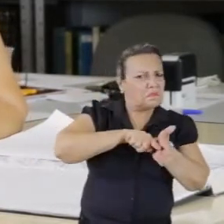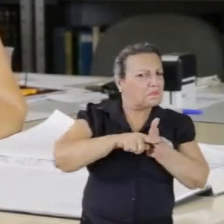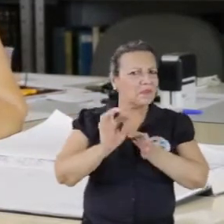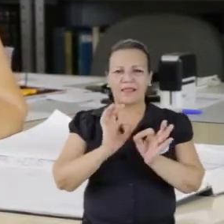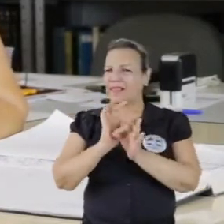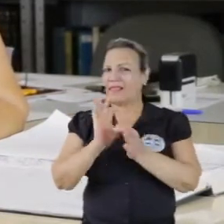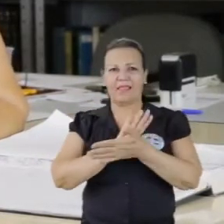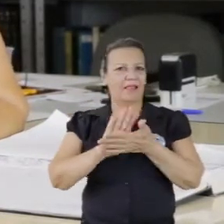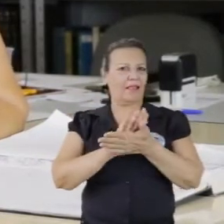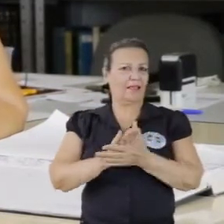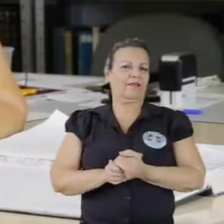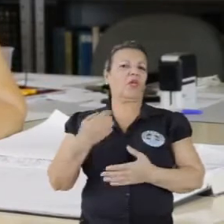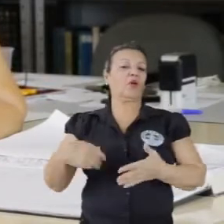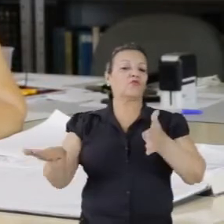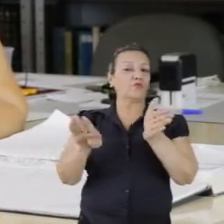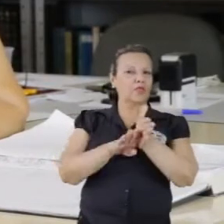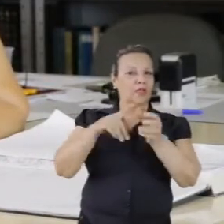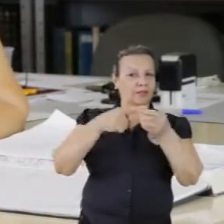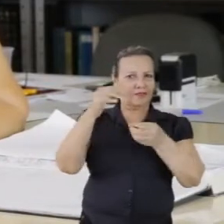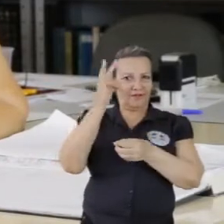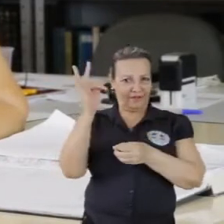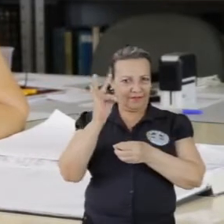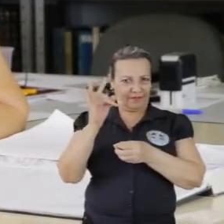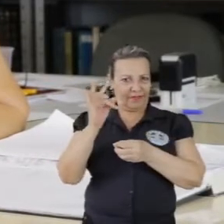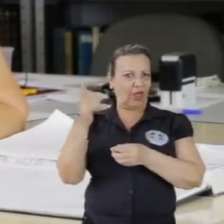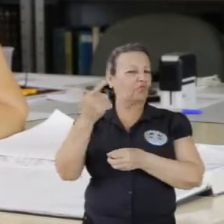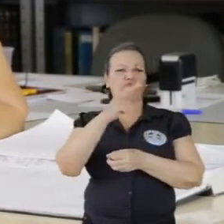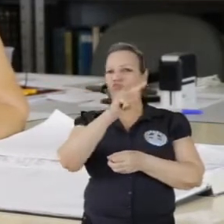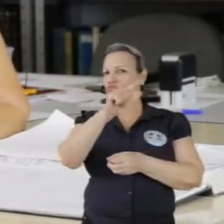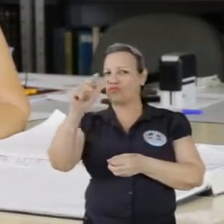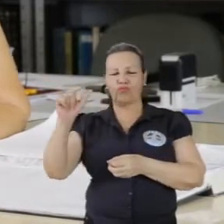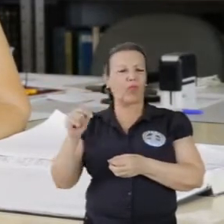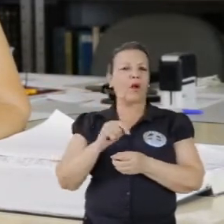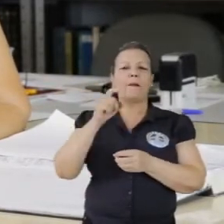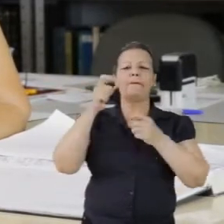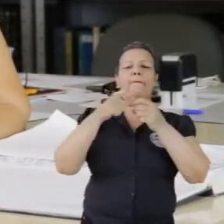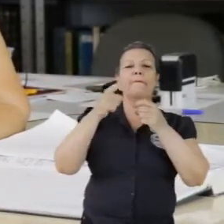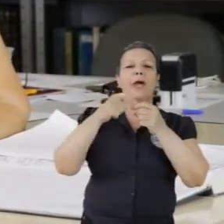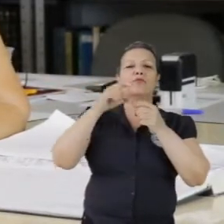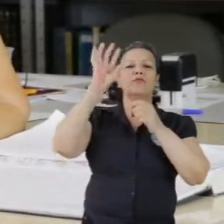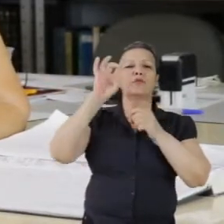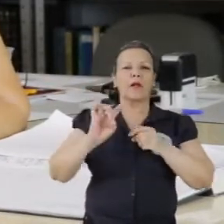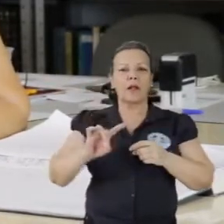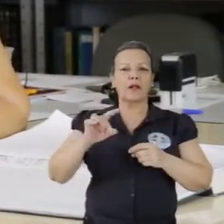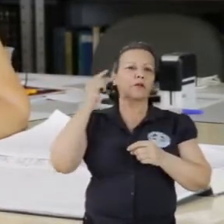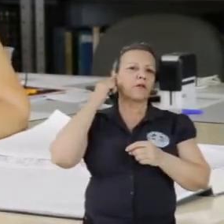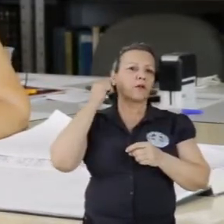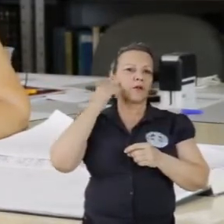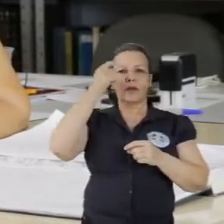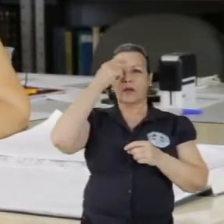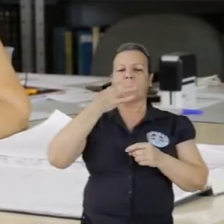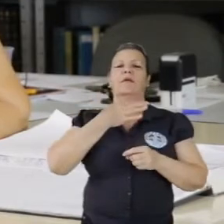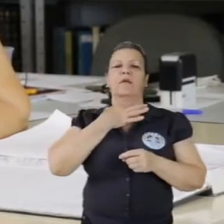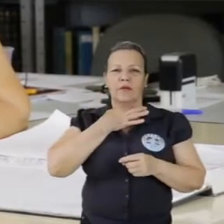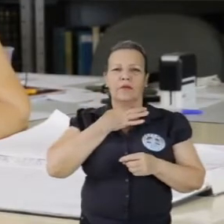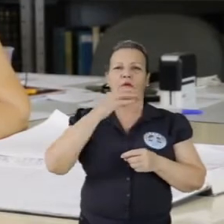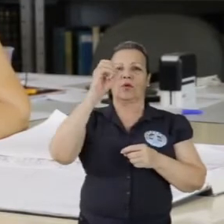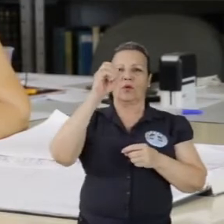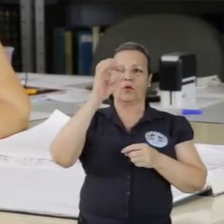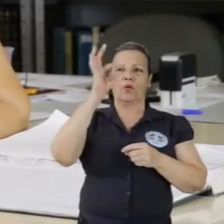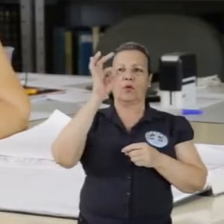ficou, né? Eu cheguei na cidade, não tinha um otorrino, um